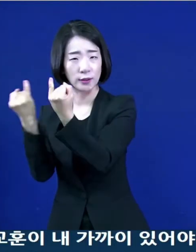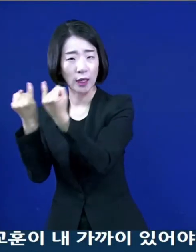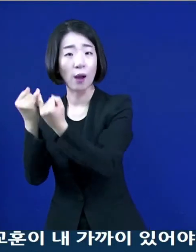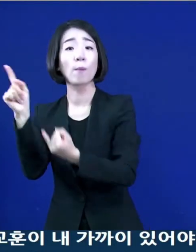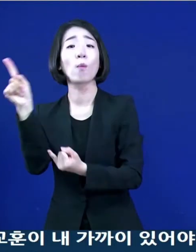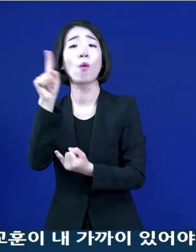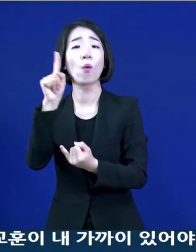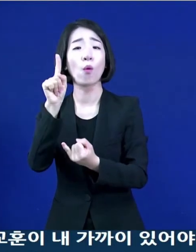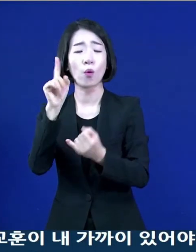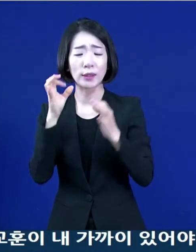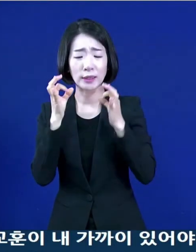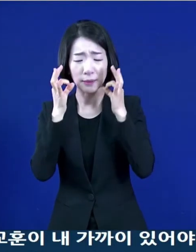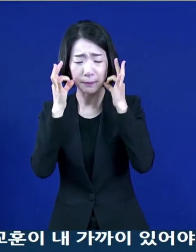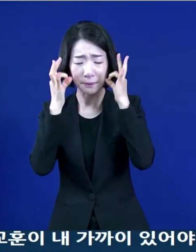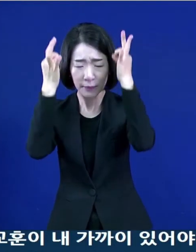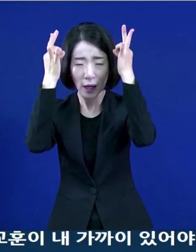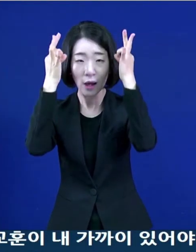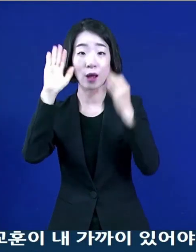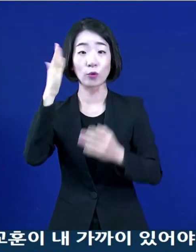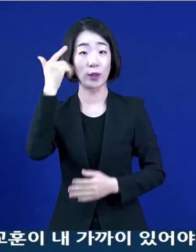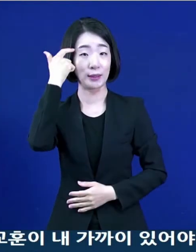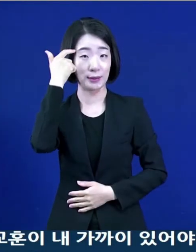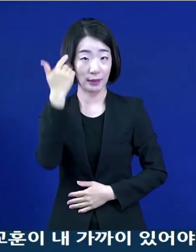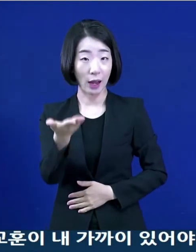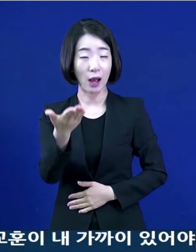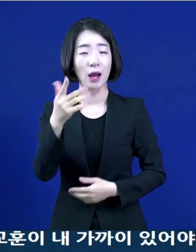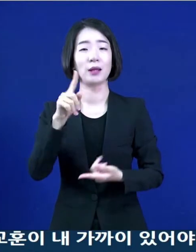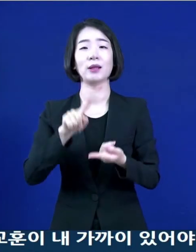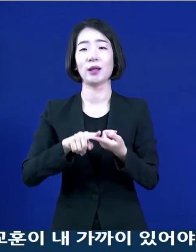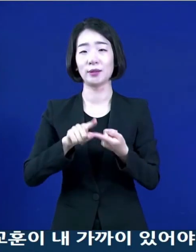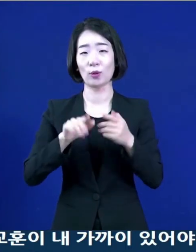되는가, 이것을 가르쳐주고 있는데 이것으로 오늘